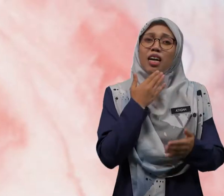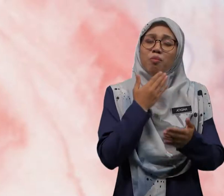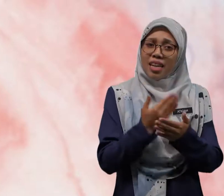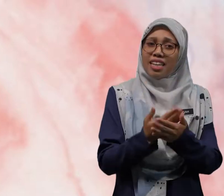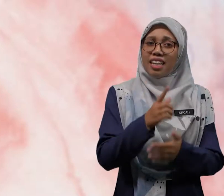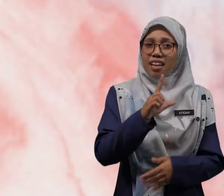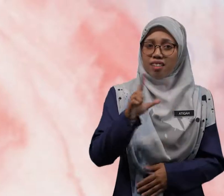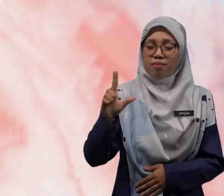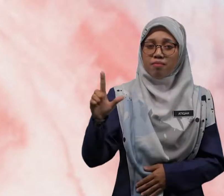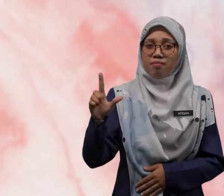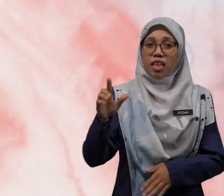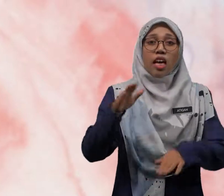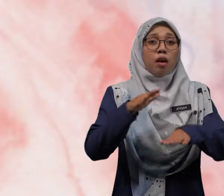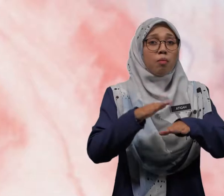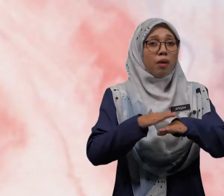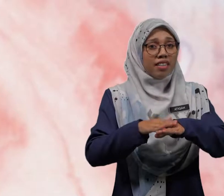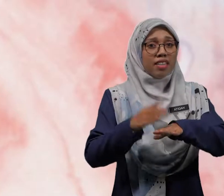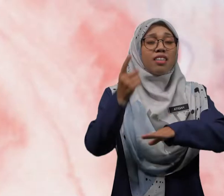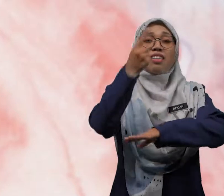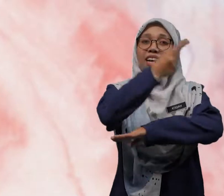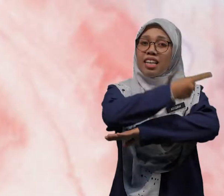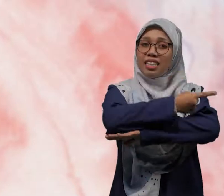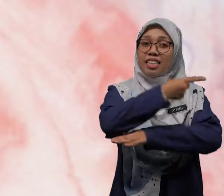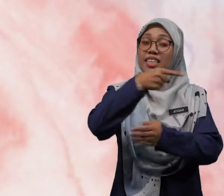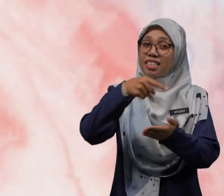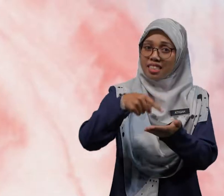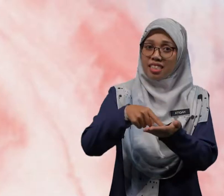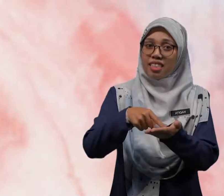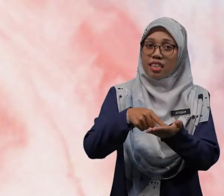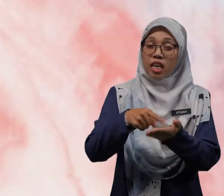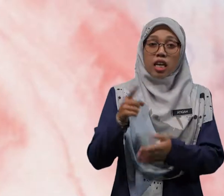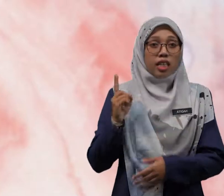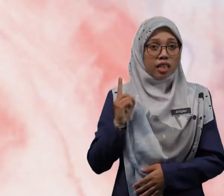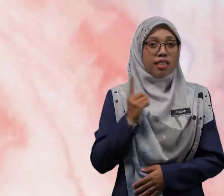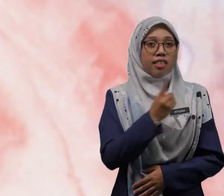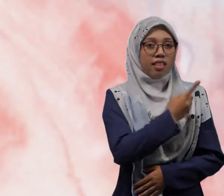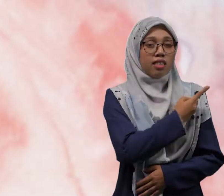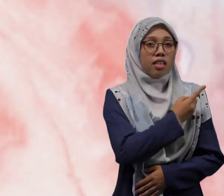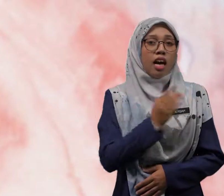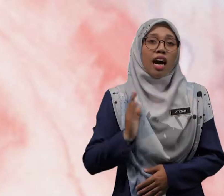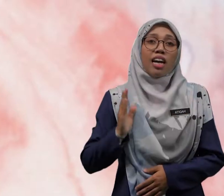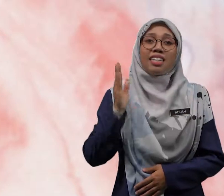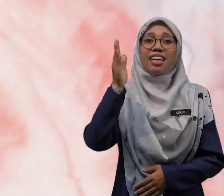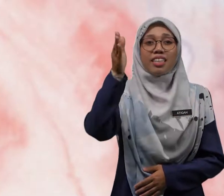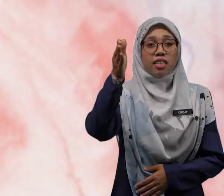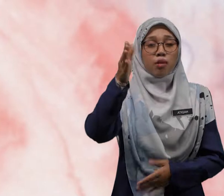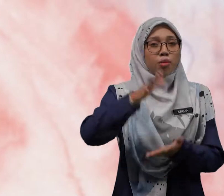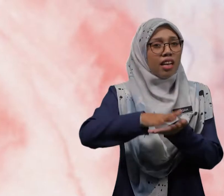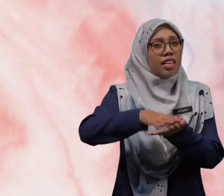Baiklah pada hari ini kita akan belajar